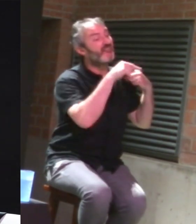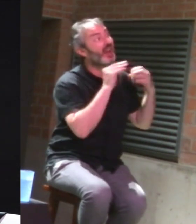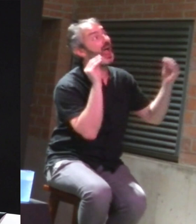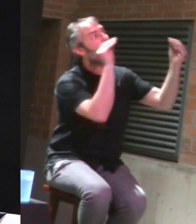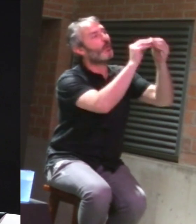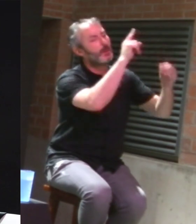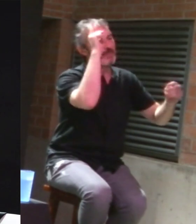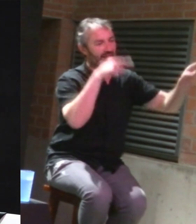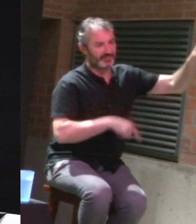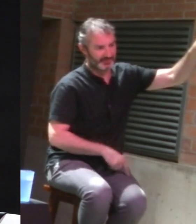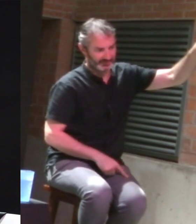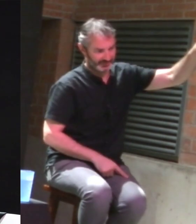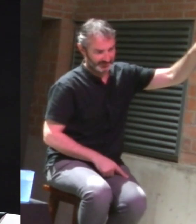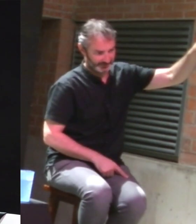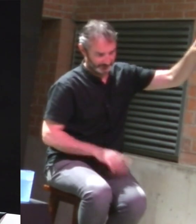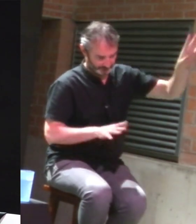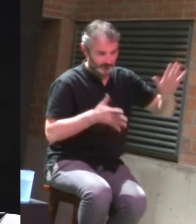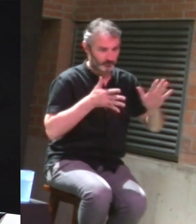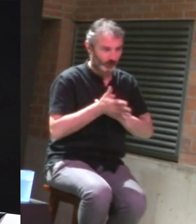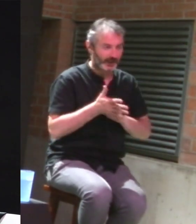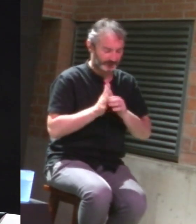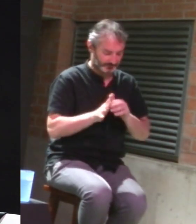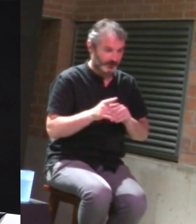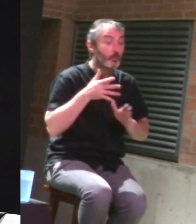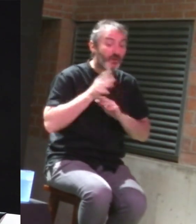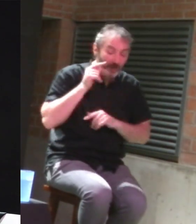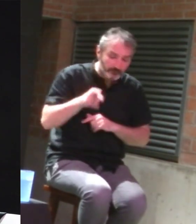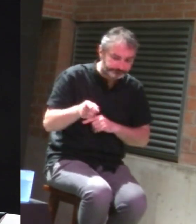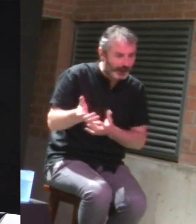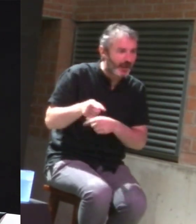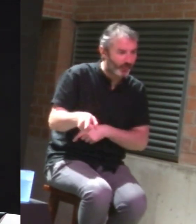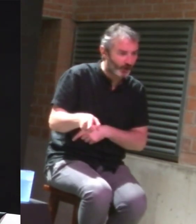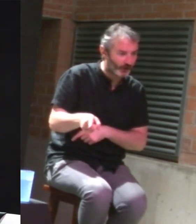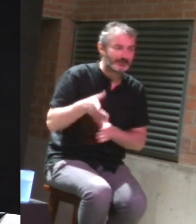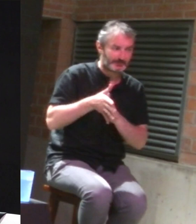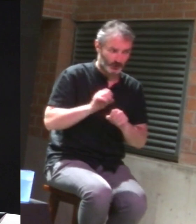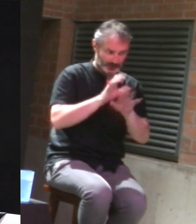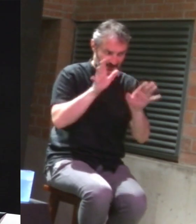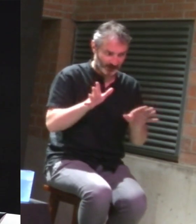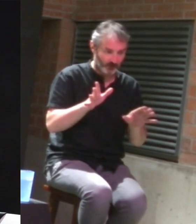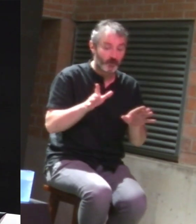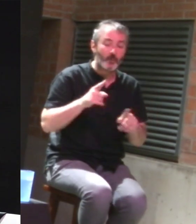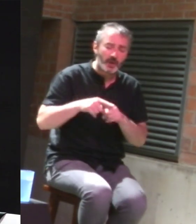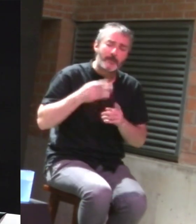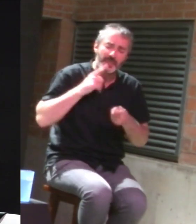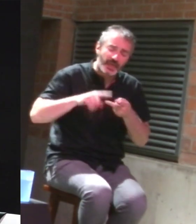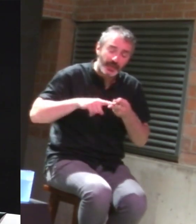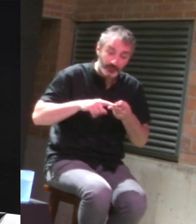no poden imaginar-se el que és el treball de les fàbriques, però s'accepta aquestes reivindicacions